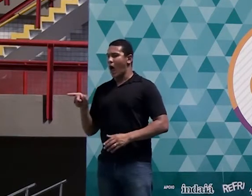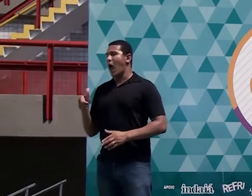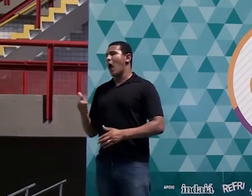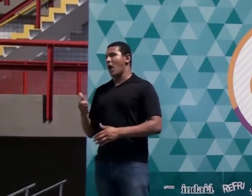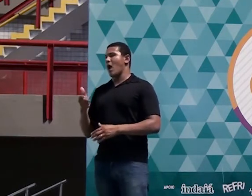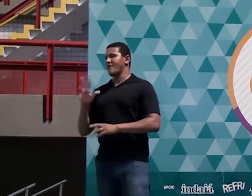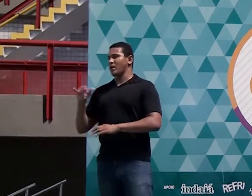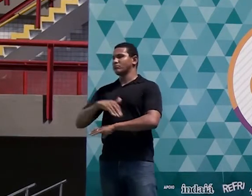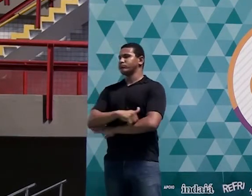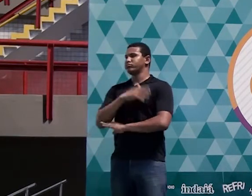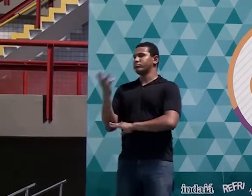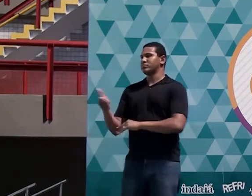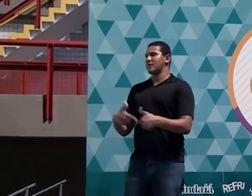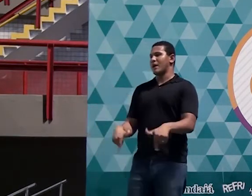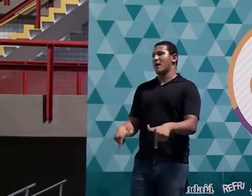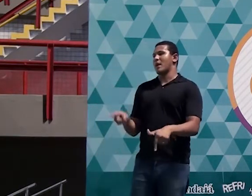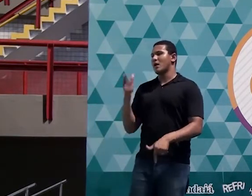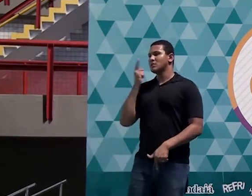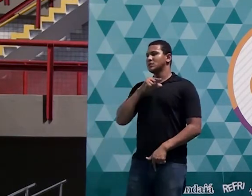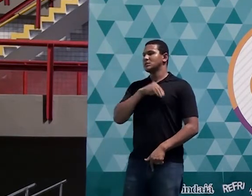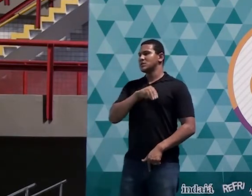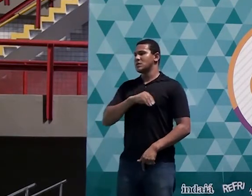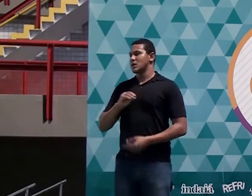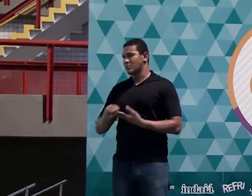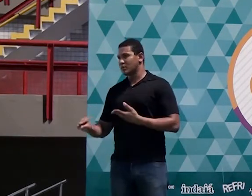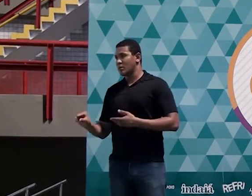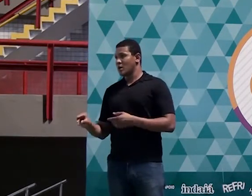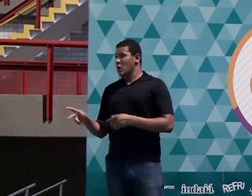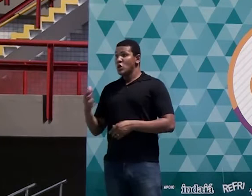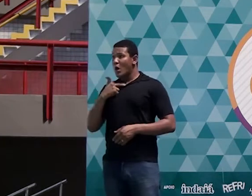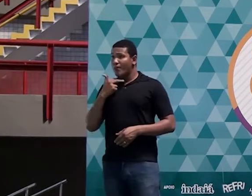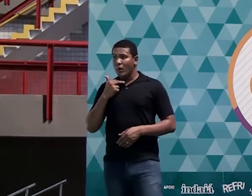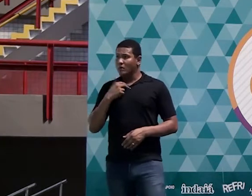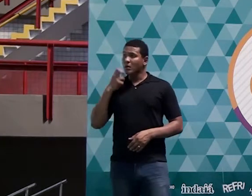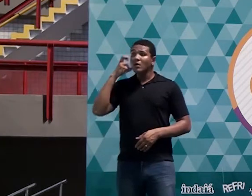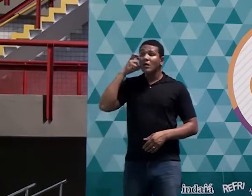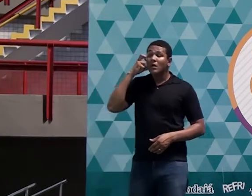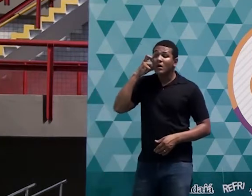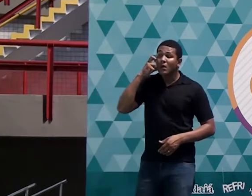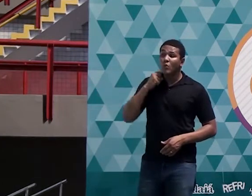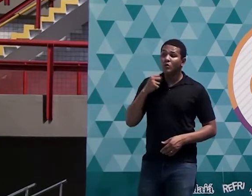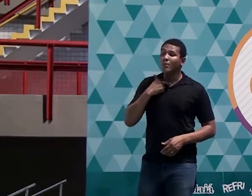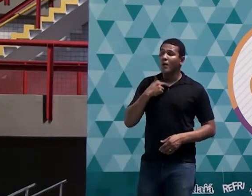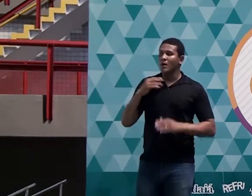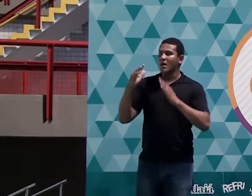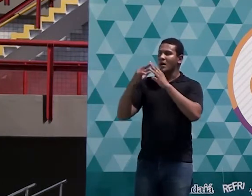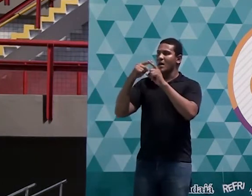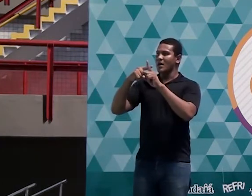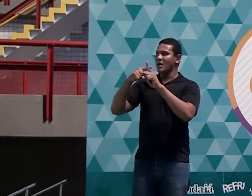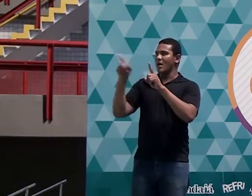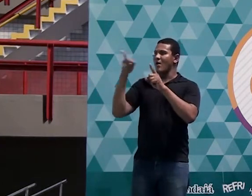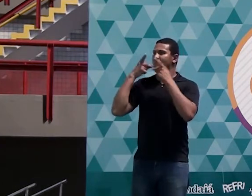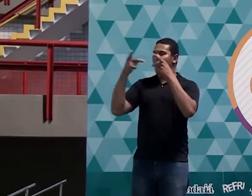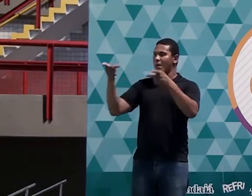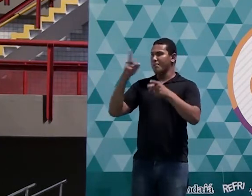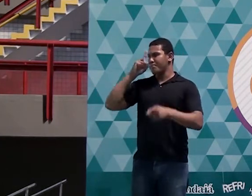buscar lucro. Na Idade Média, a igreja condenava o lucro. Ela dizia que a gente tinha que vender as coisas pelo preço justo. O que é